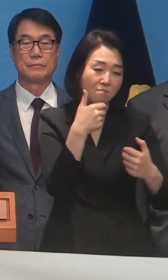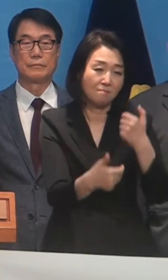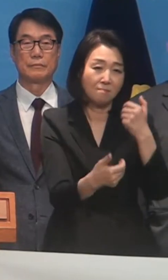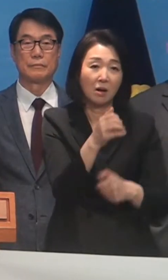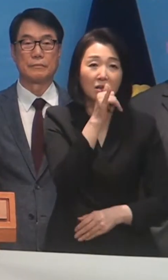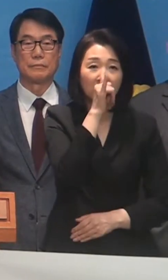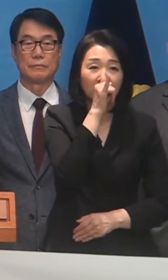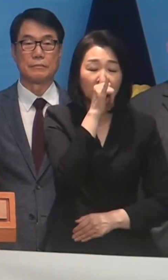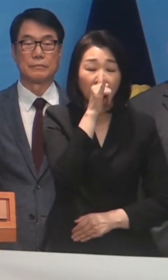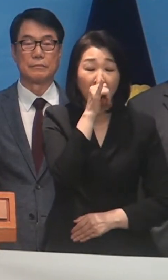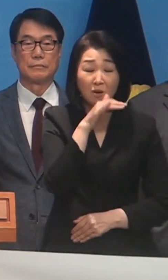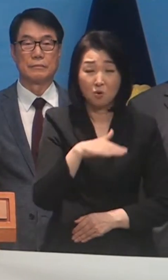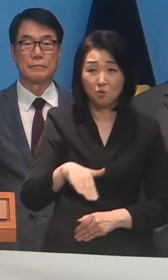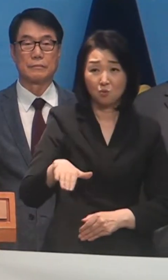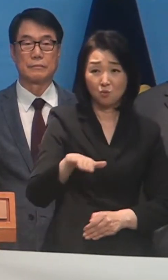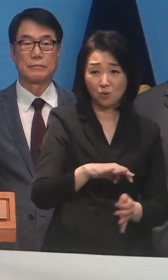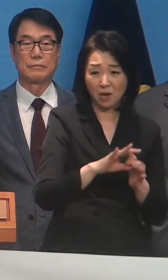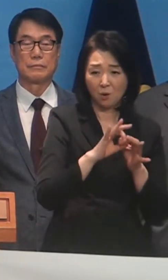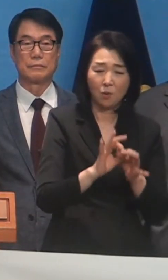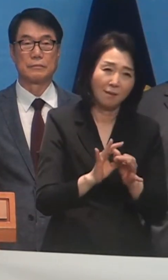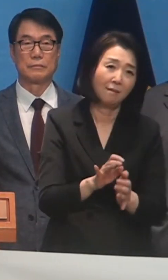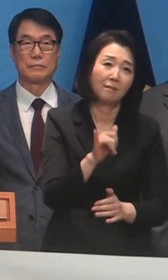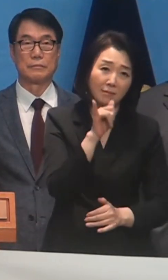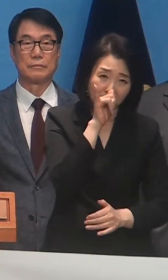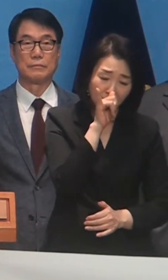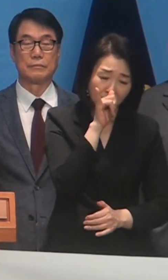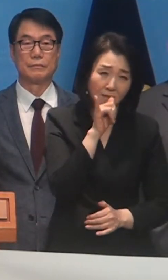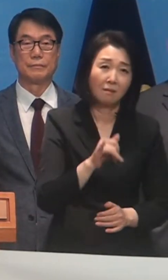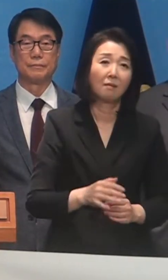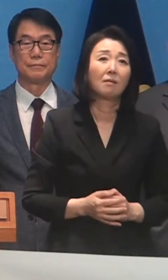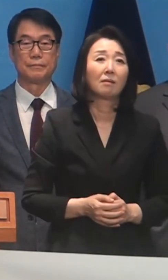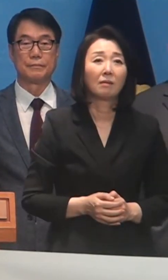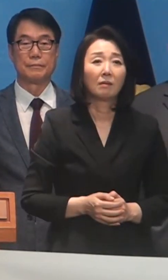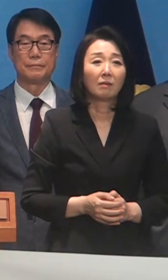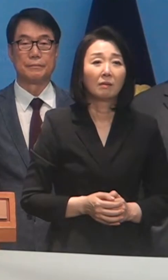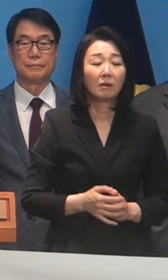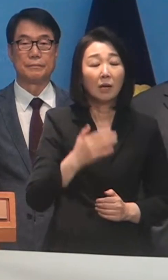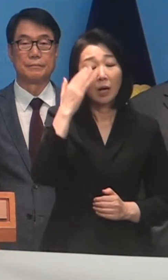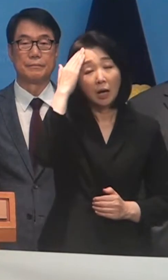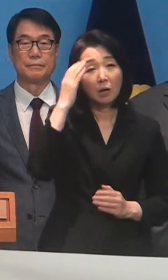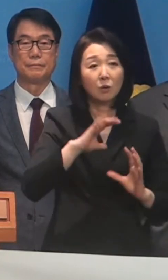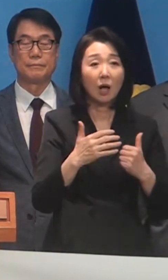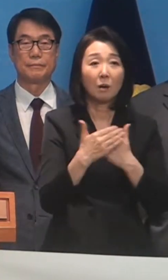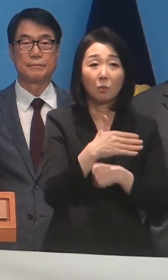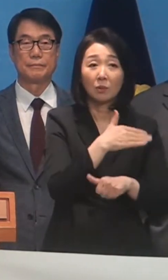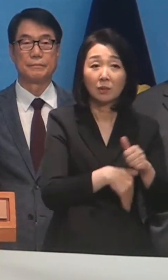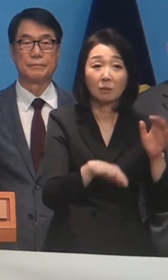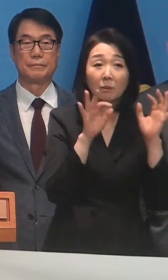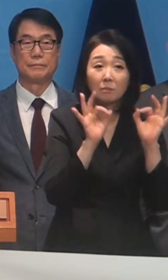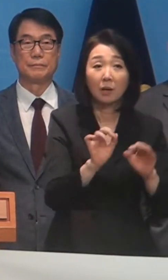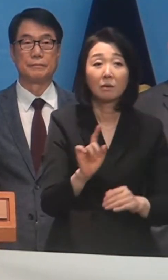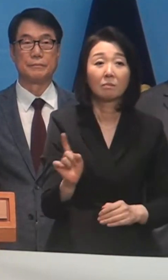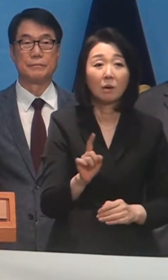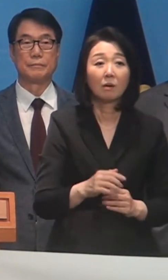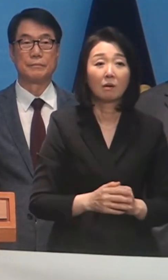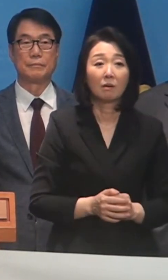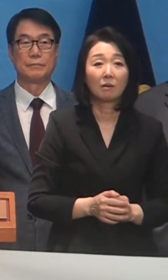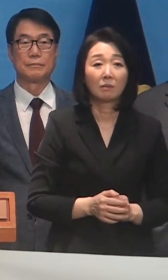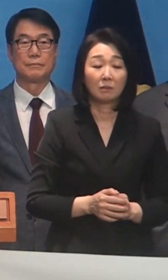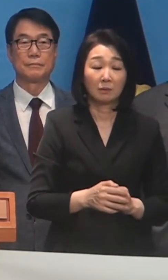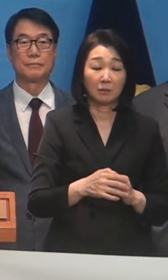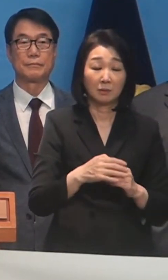더 이상 우리와 무관한 외신 뉴스가 아닙니다. 이러한 국내의 안보 상황을 고려해 볼 때